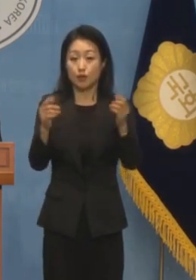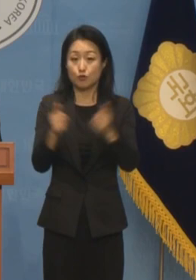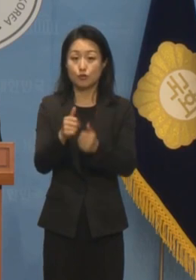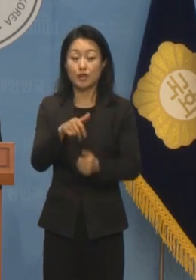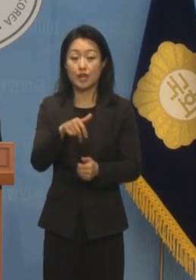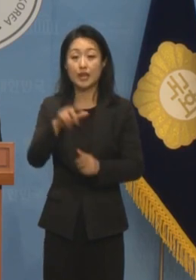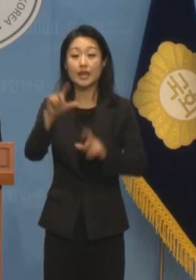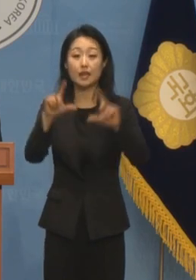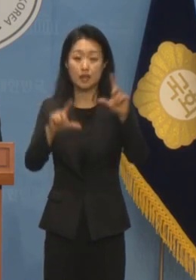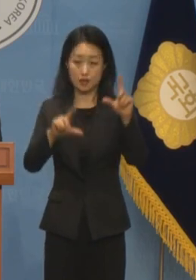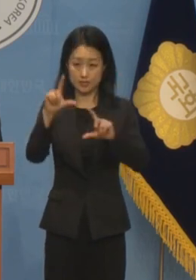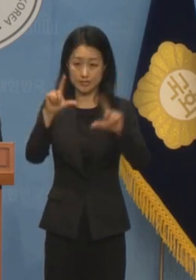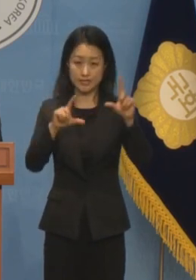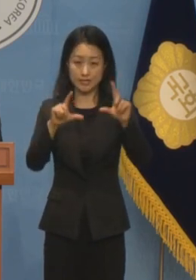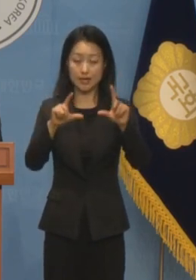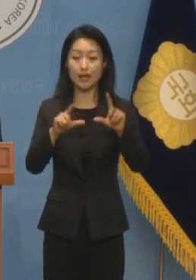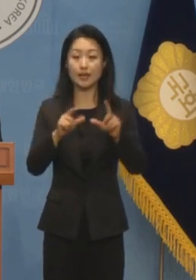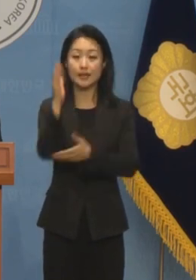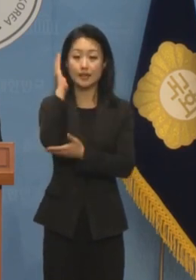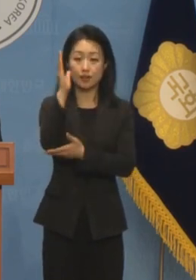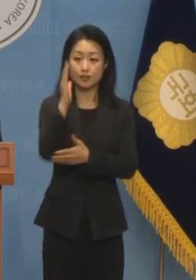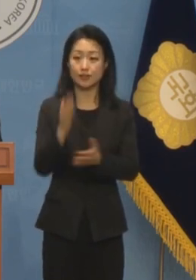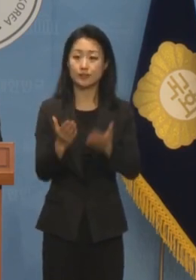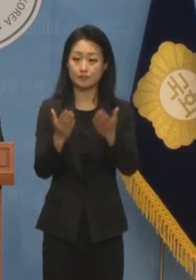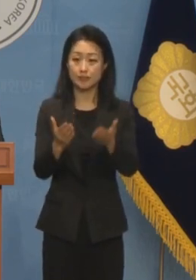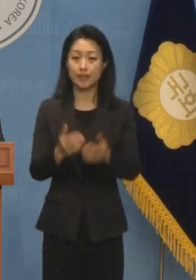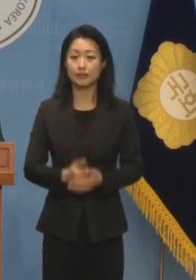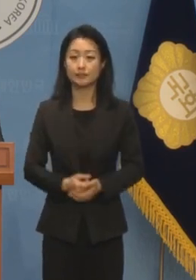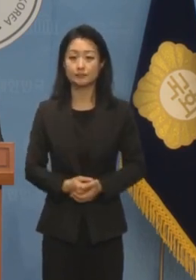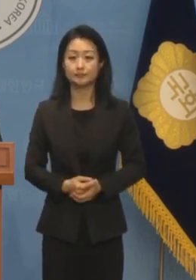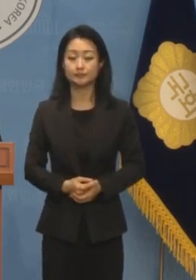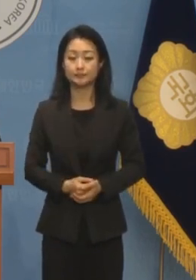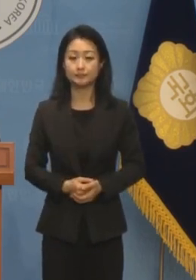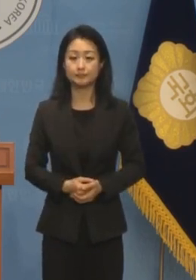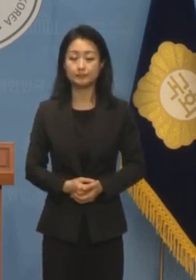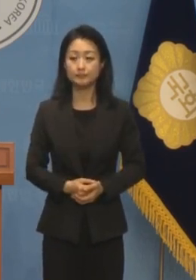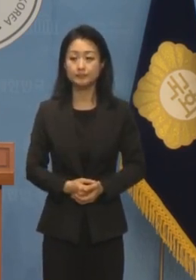국회의 현실을 말해보고자 합니다.